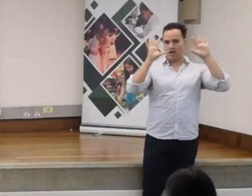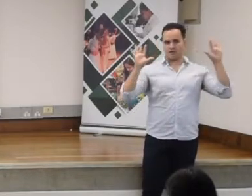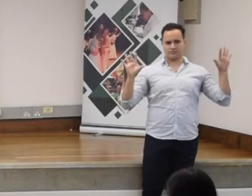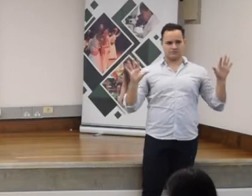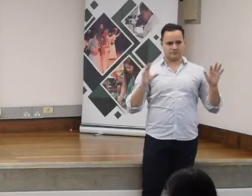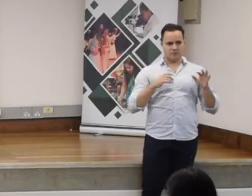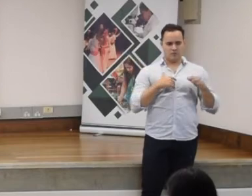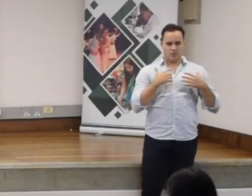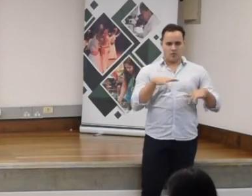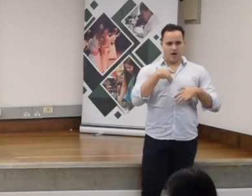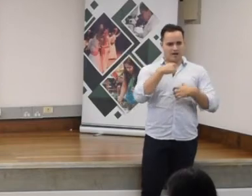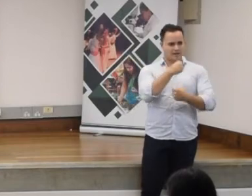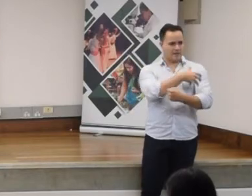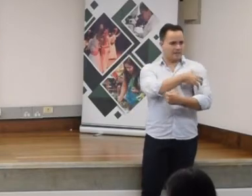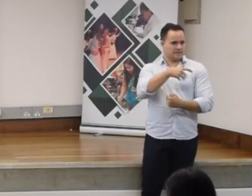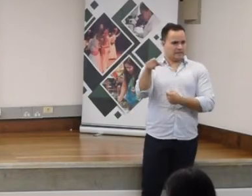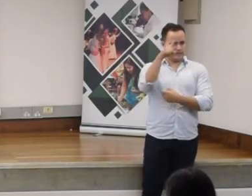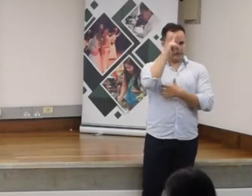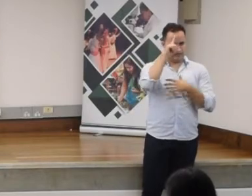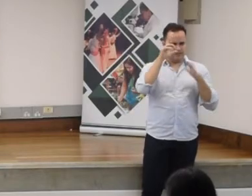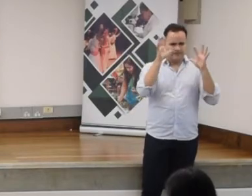de síntesis maravillosa,